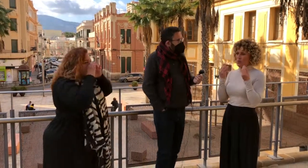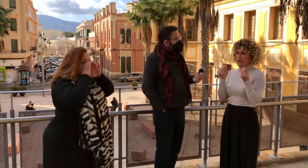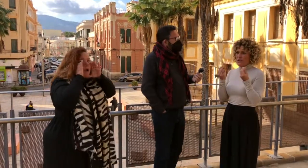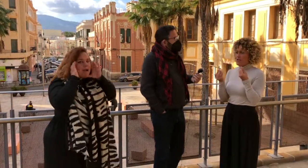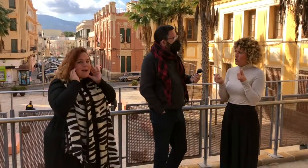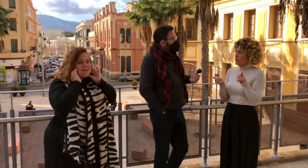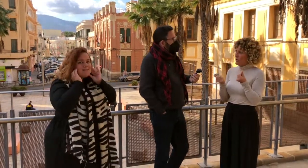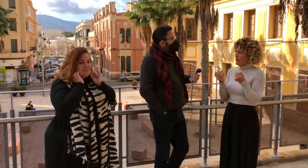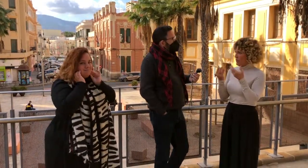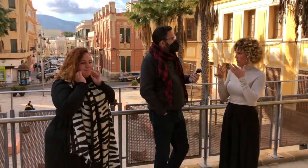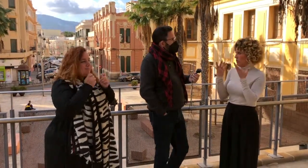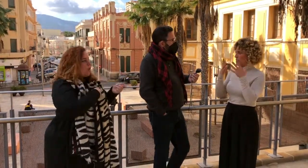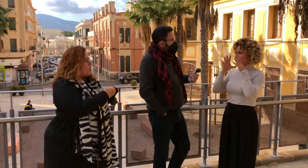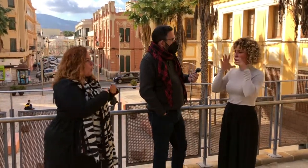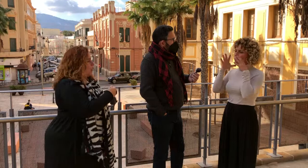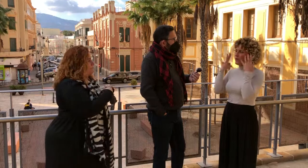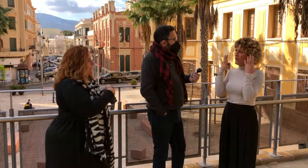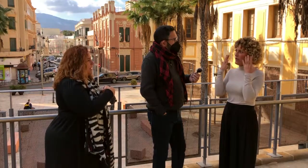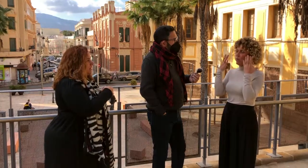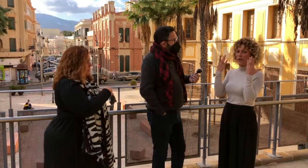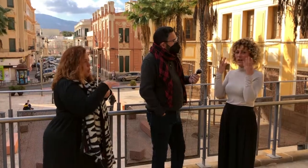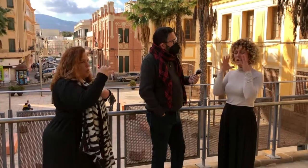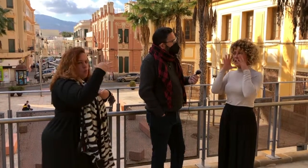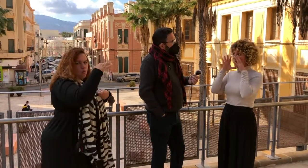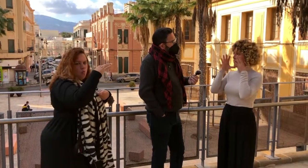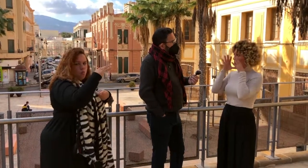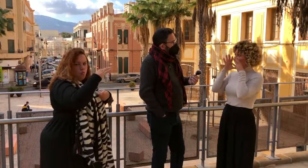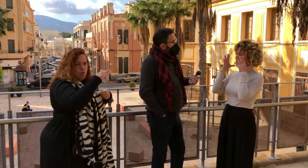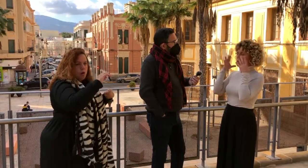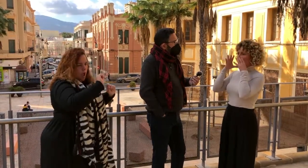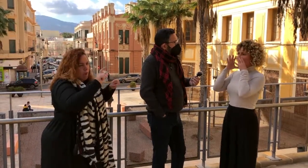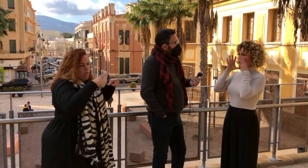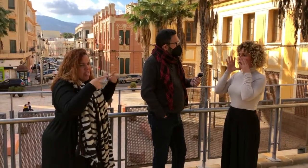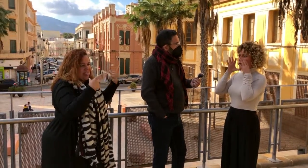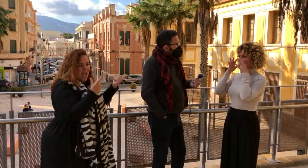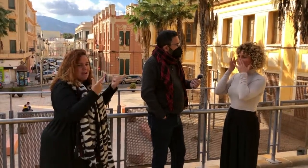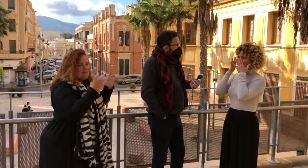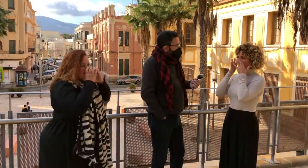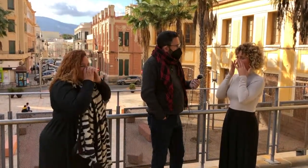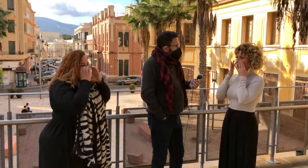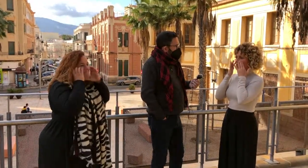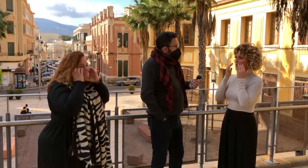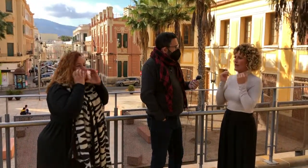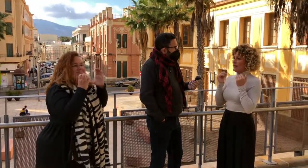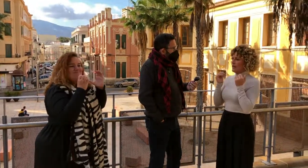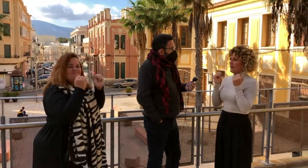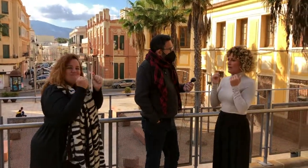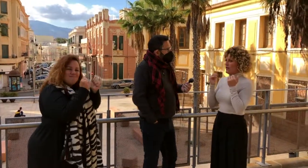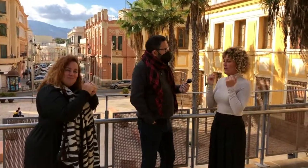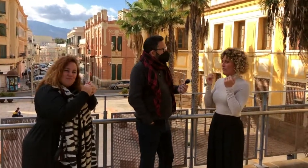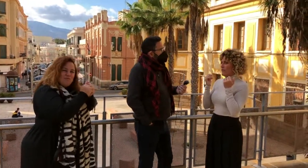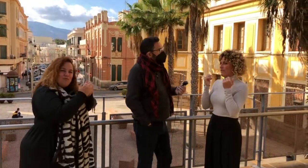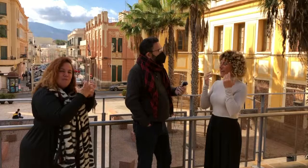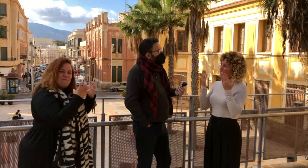unas como de silicona, bueno, no sé, pero son muy, muy rígidas y muy duras. Entonces,